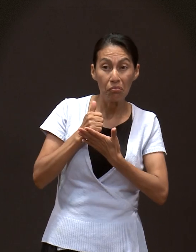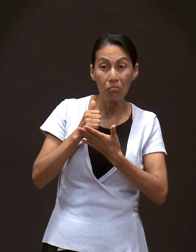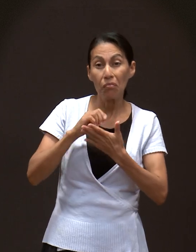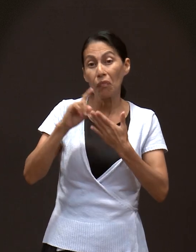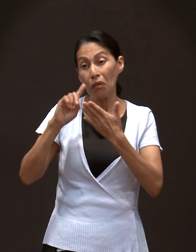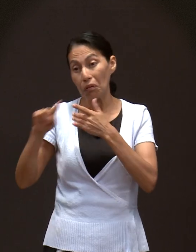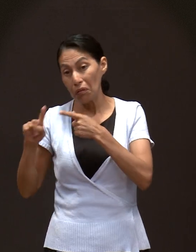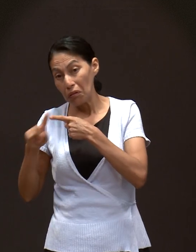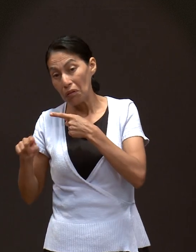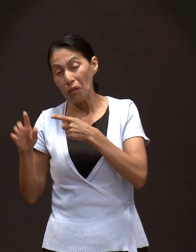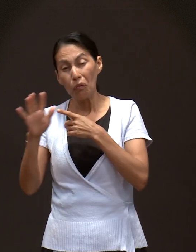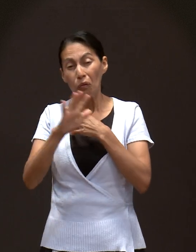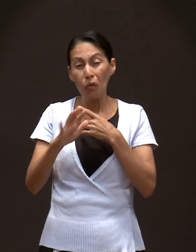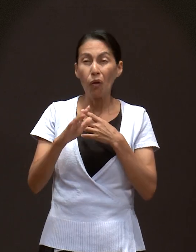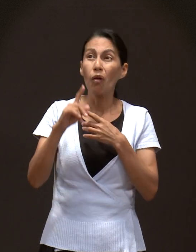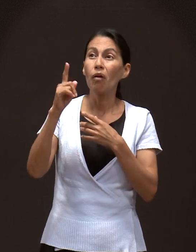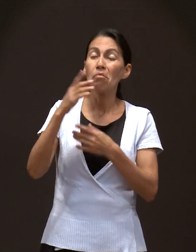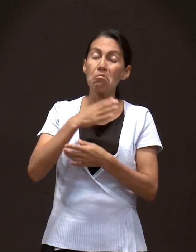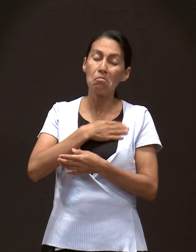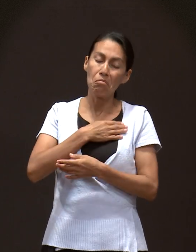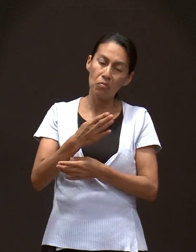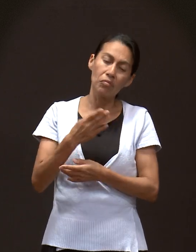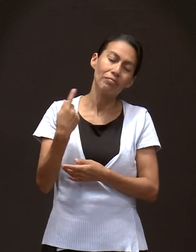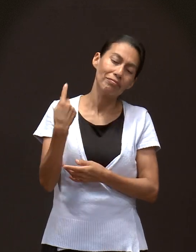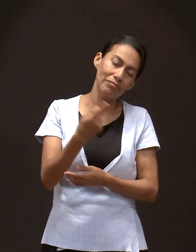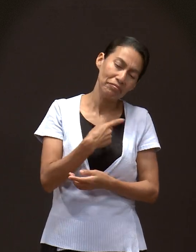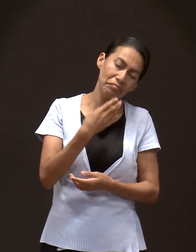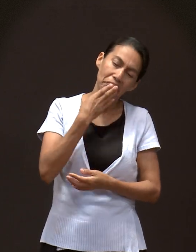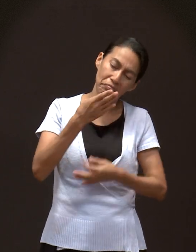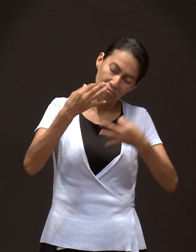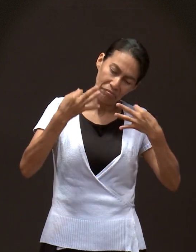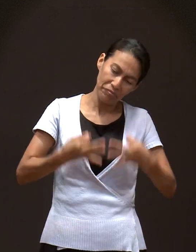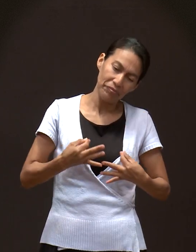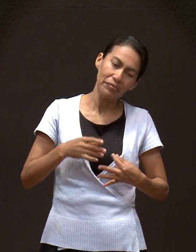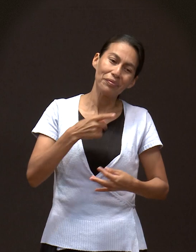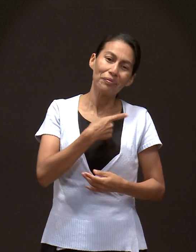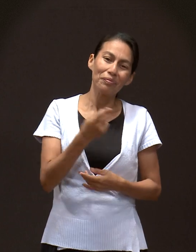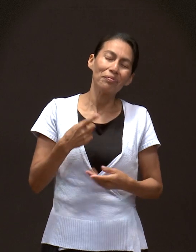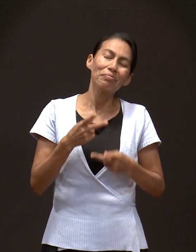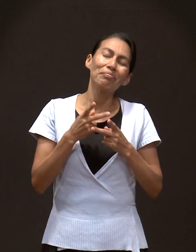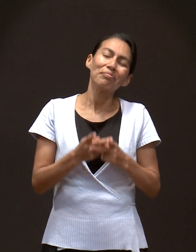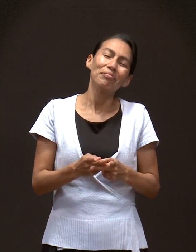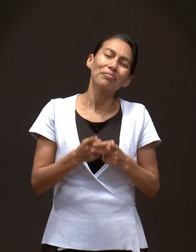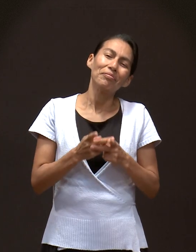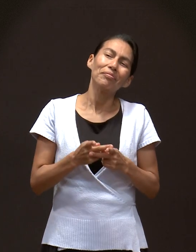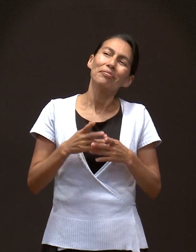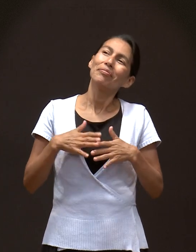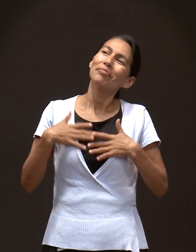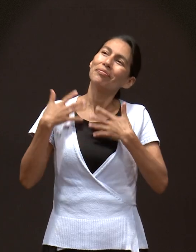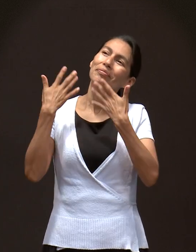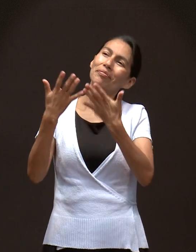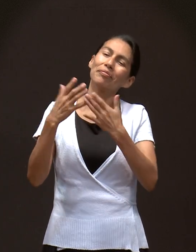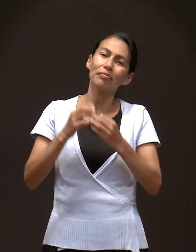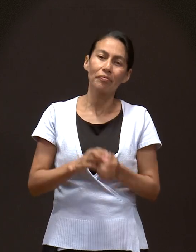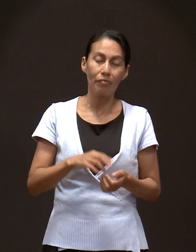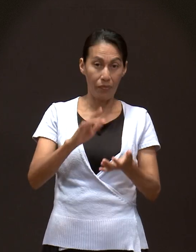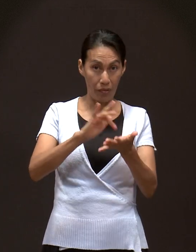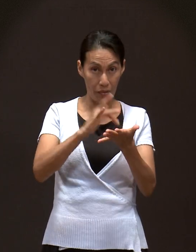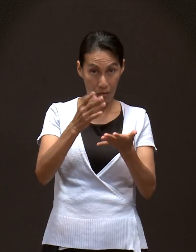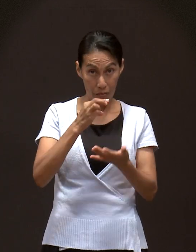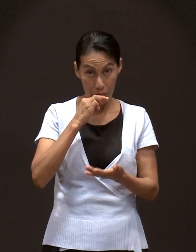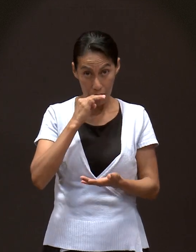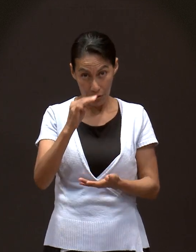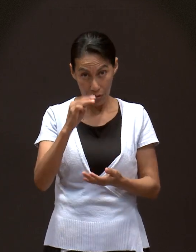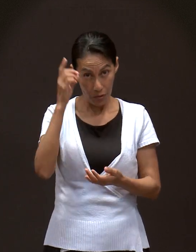puertas a nuestro beneficio. Solo debemos confiar y ser pacientes en sus promesas. Gracias por este hermoso